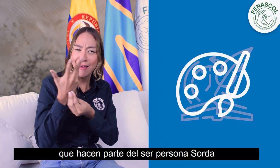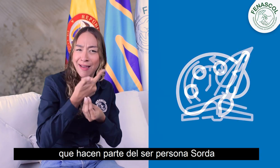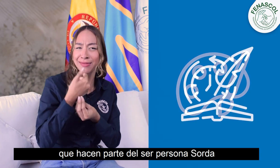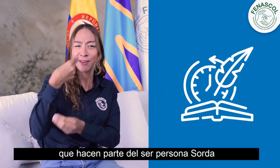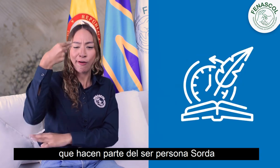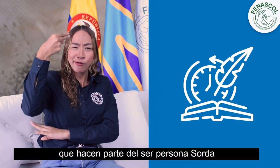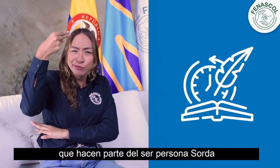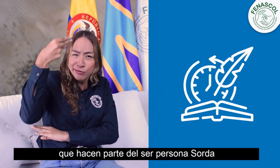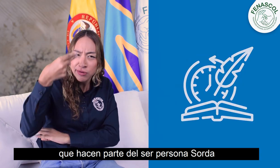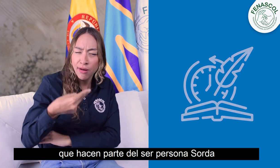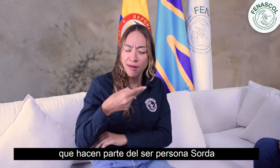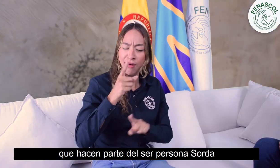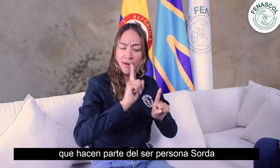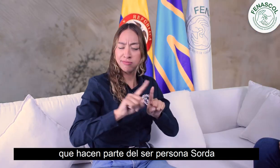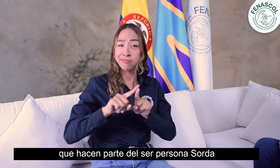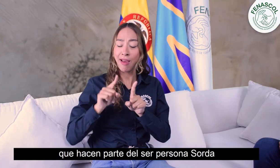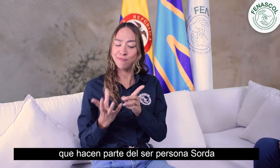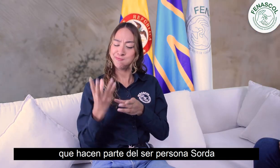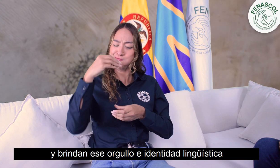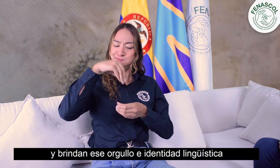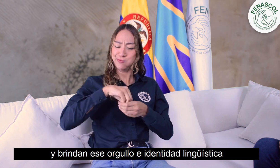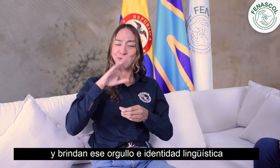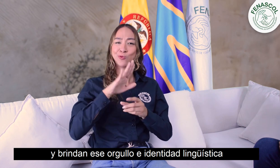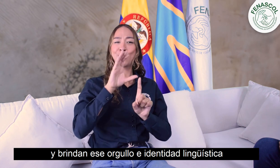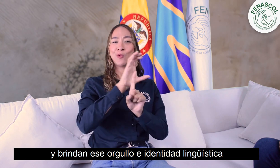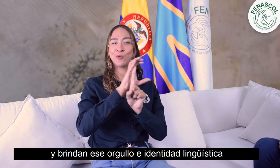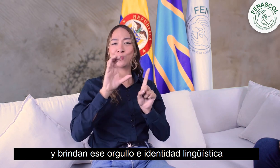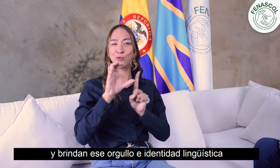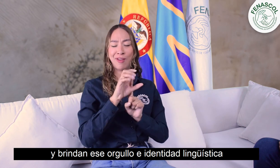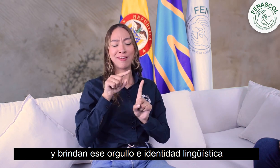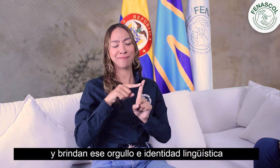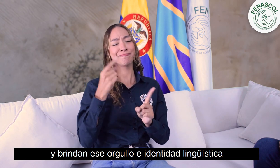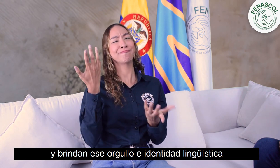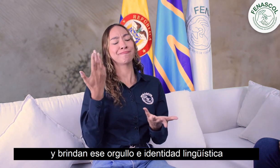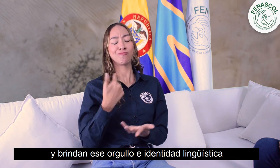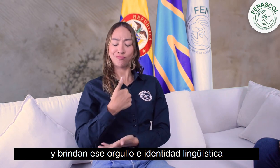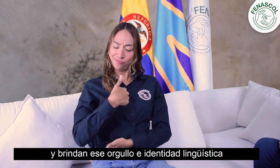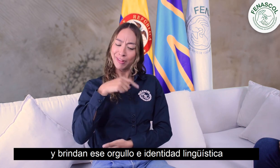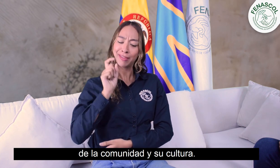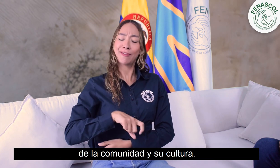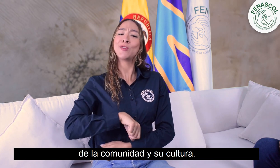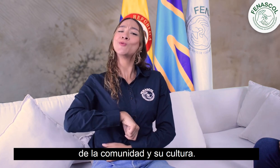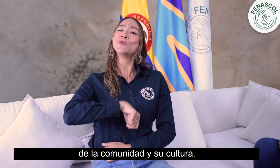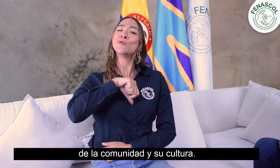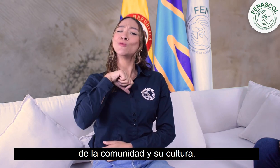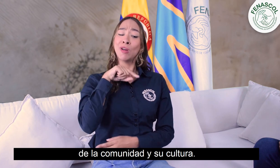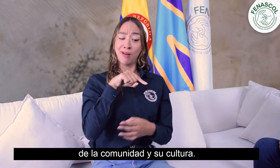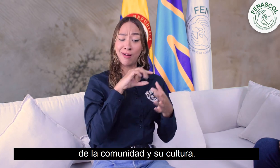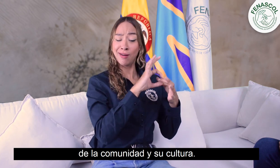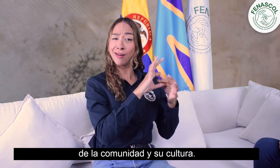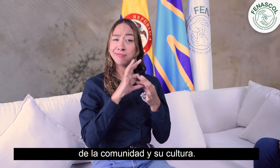parte de ser persona sorda. Y brindan ese orgullo e identidad lingüística de la comunidad y su cultura.